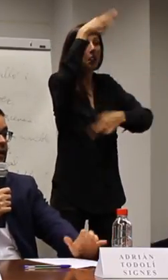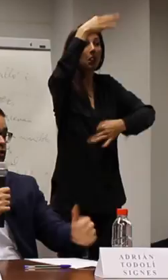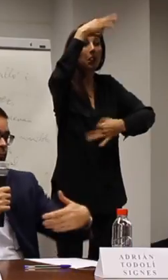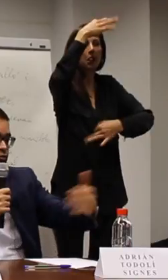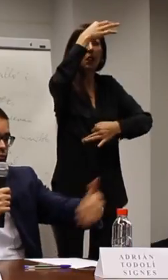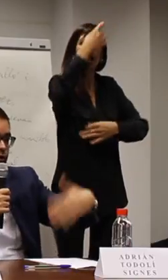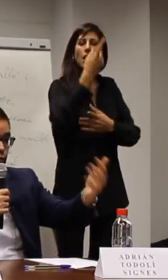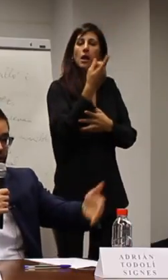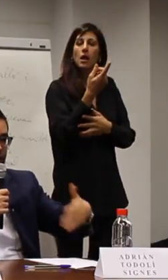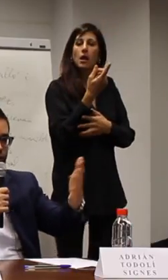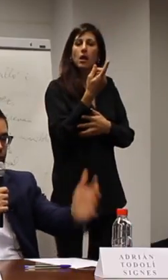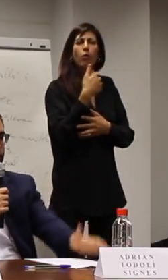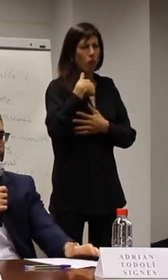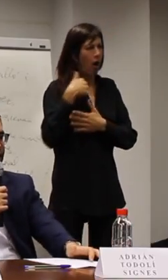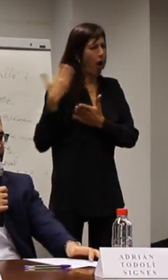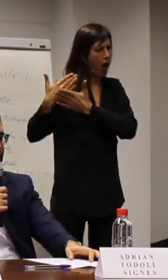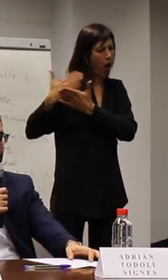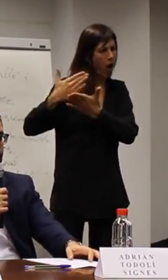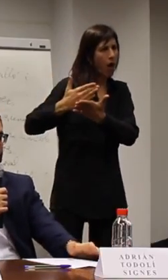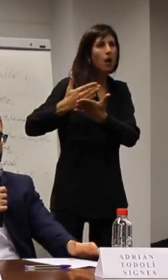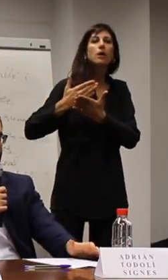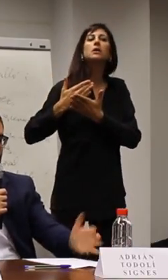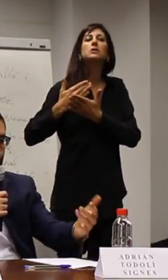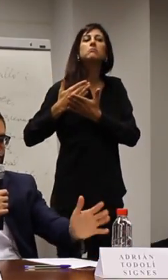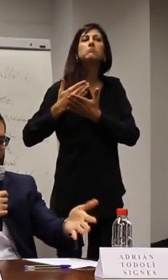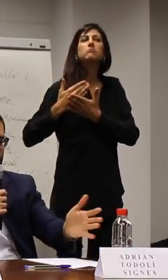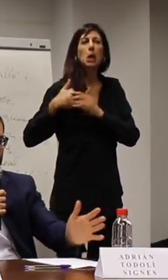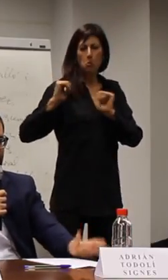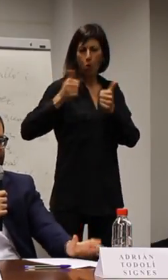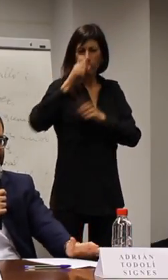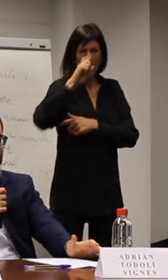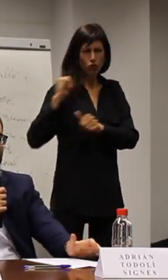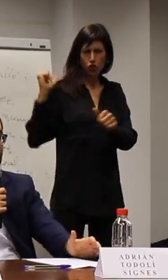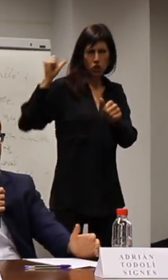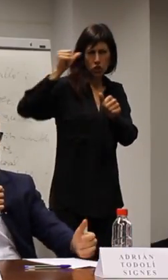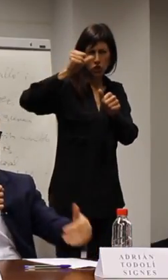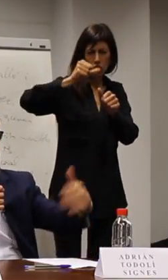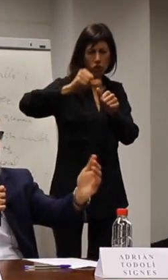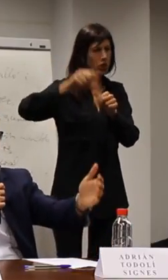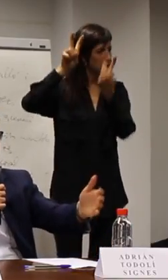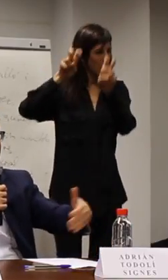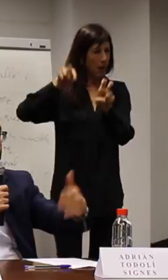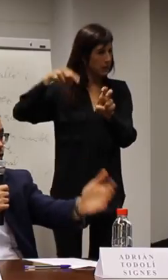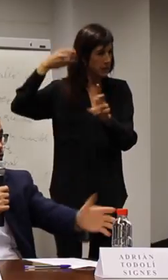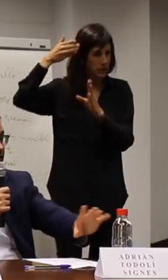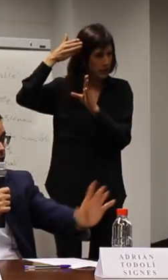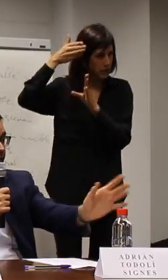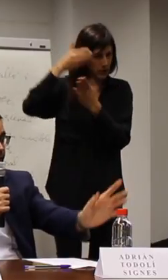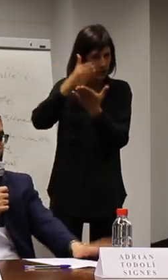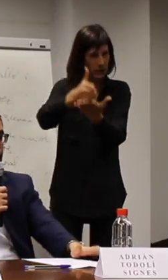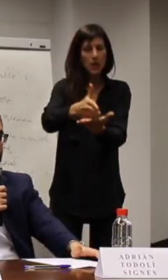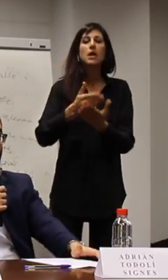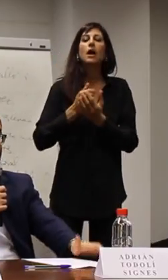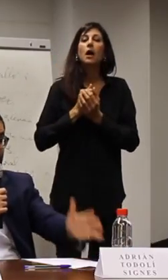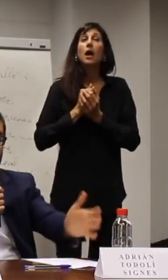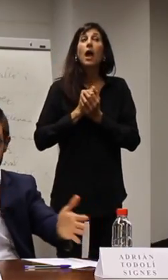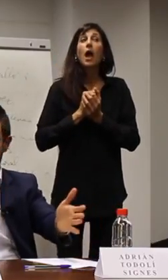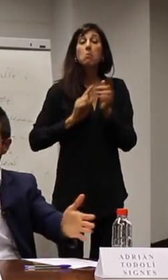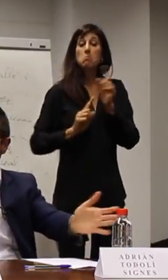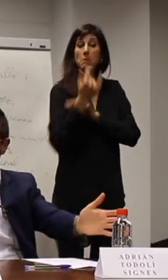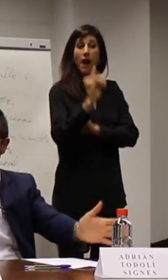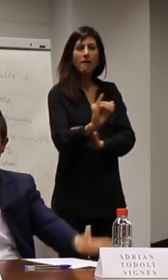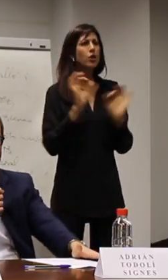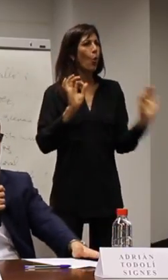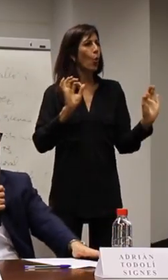y yo pues lo he estudiado, yo empecé, llevo muchos años estudiando este tema. La primera vez que me lo encontré fue en San